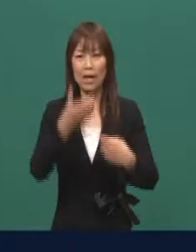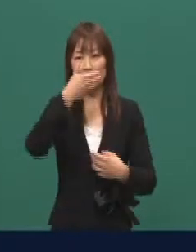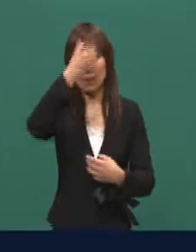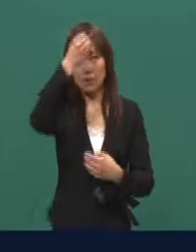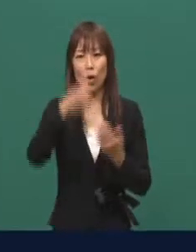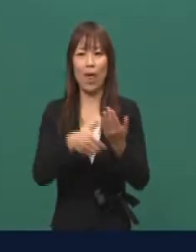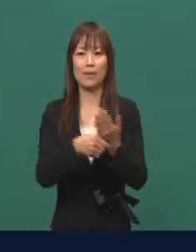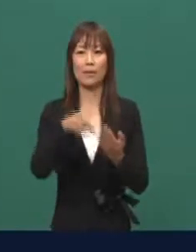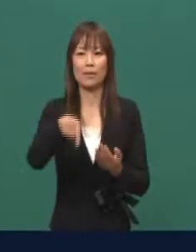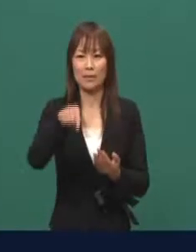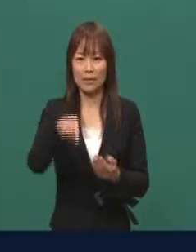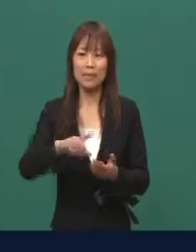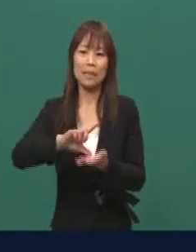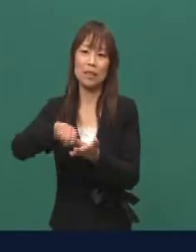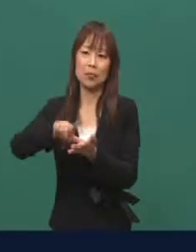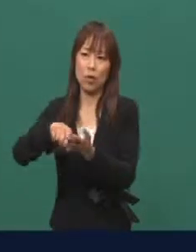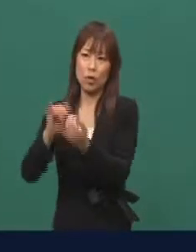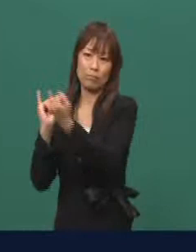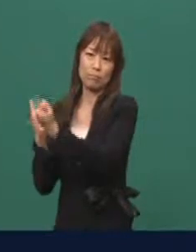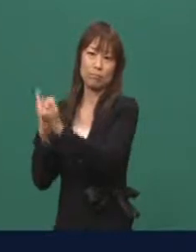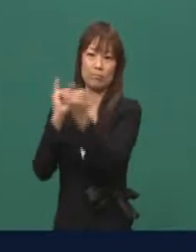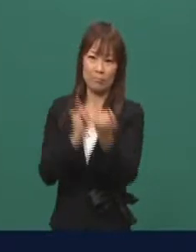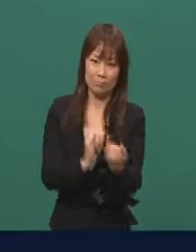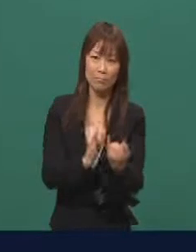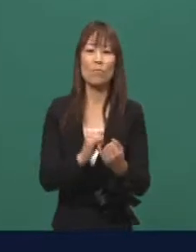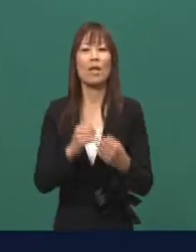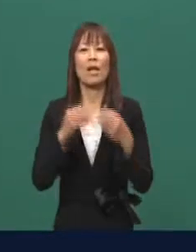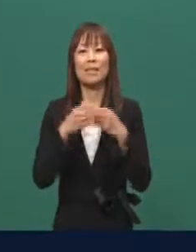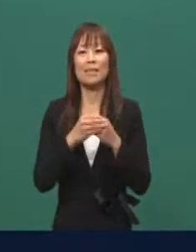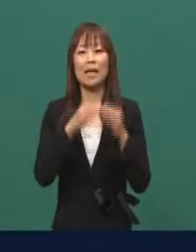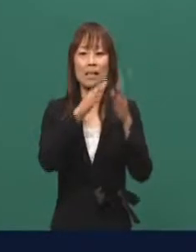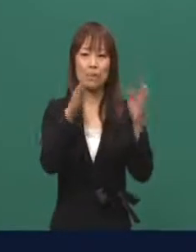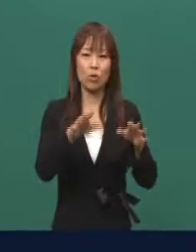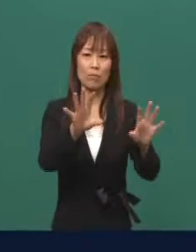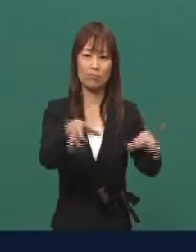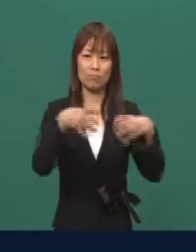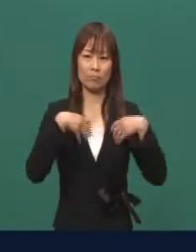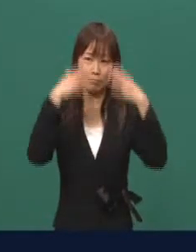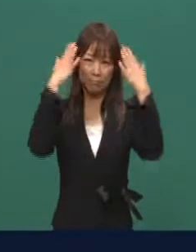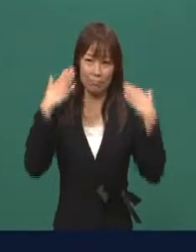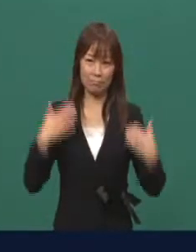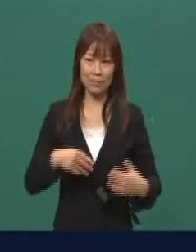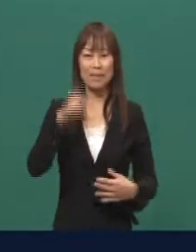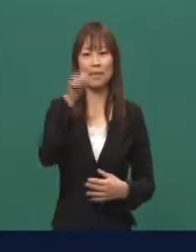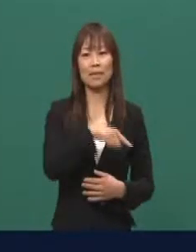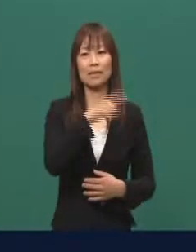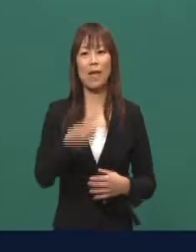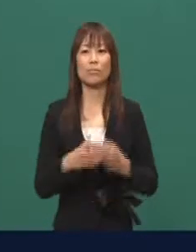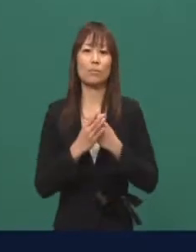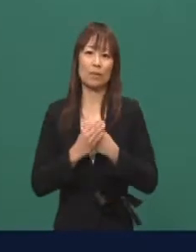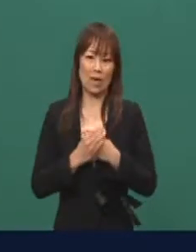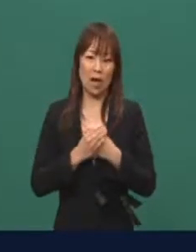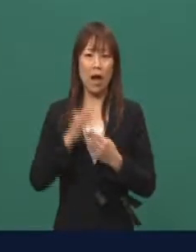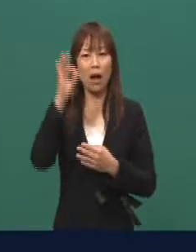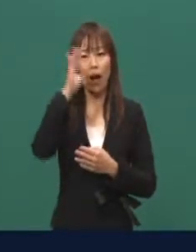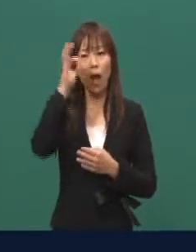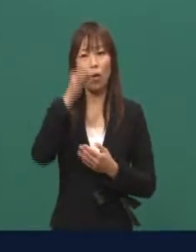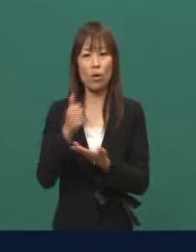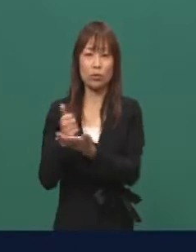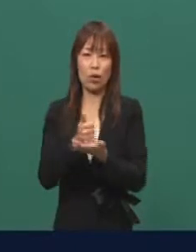3日、日野駅では地元の女性がひな人形に扮した人間ひな